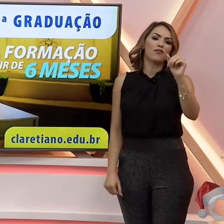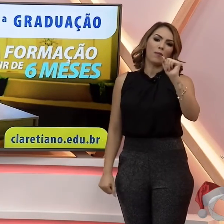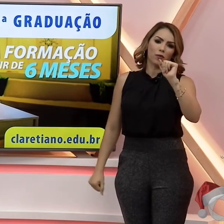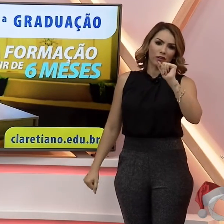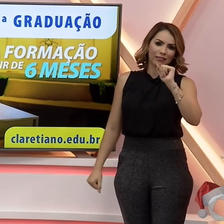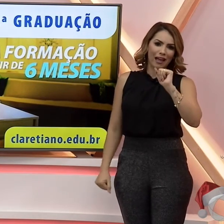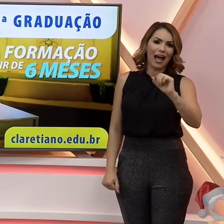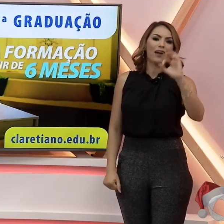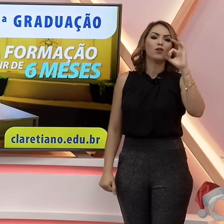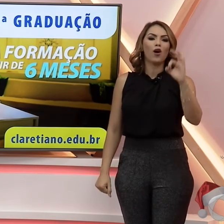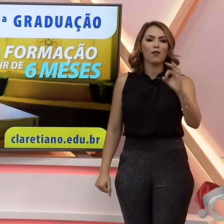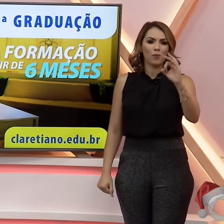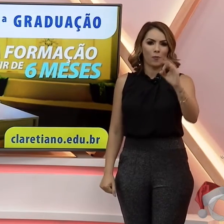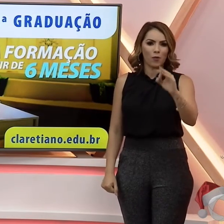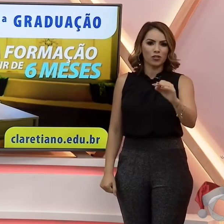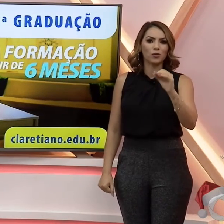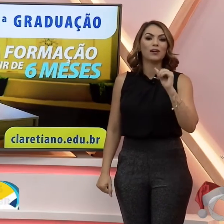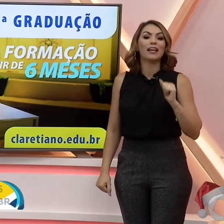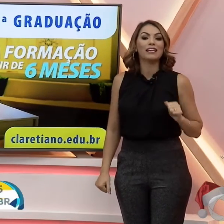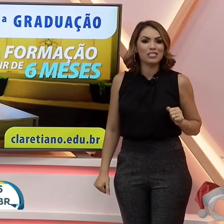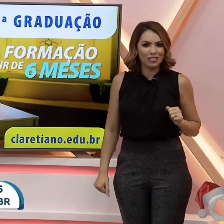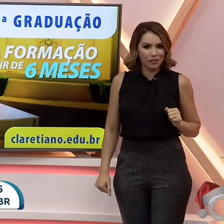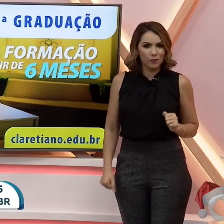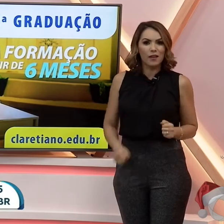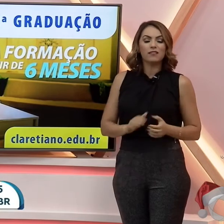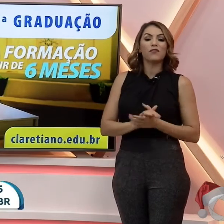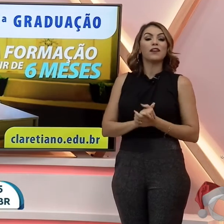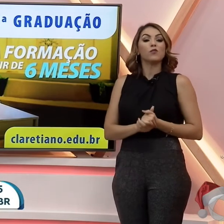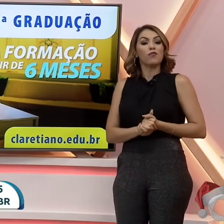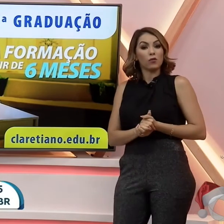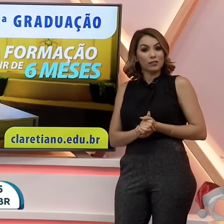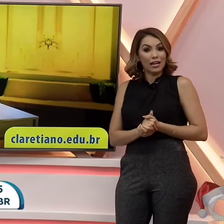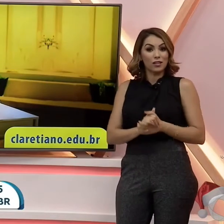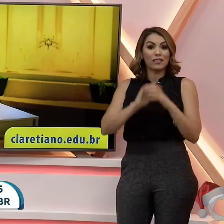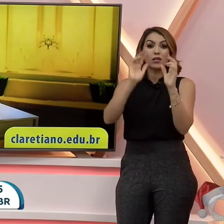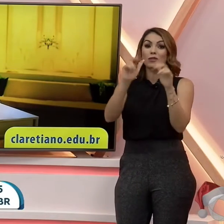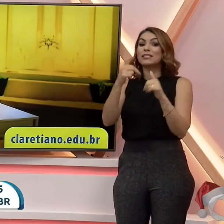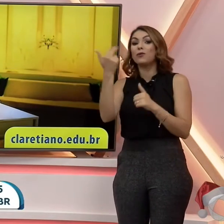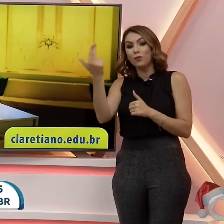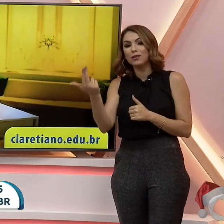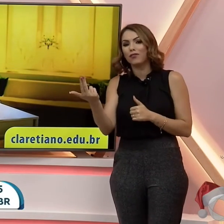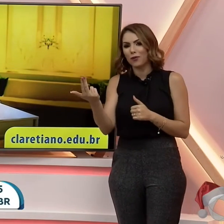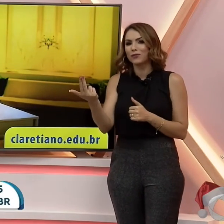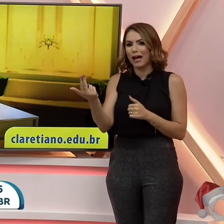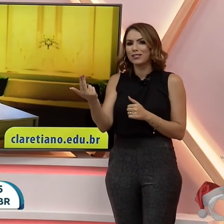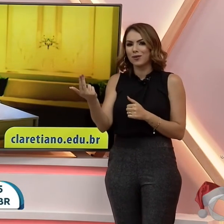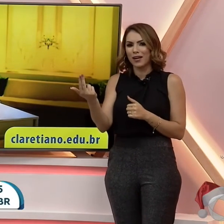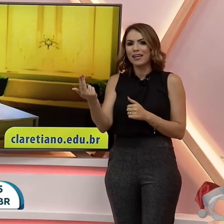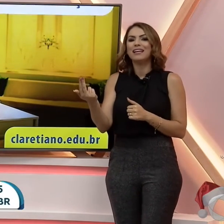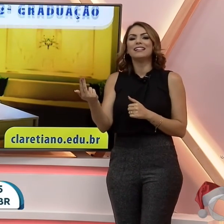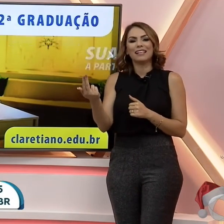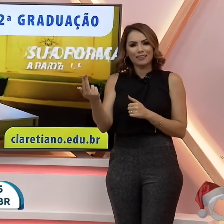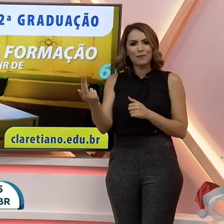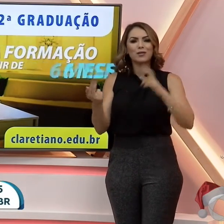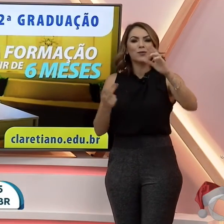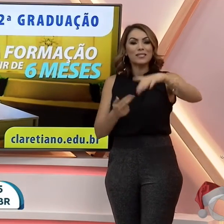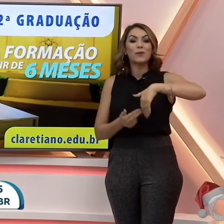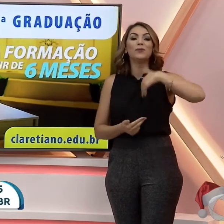vai aproveitar a nova proposta do Claretiano. Você faz uma faculdade, na verdade, uma segunda faculdade, não é? Exatamente, uma